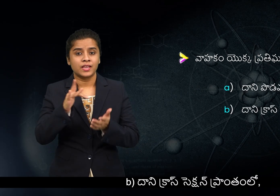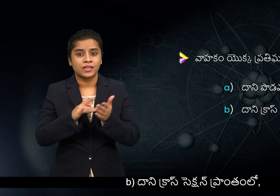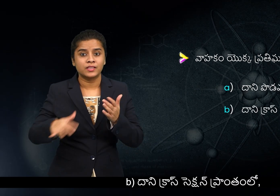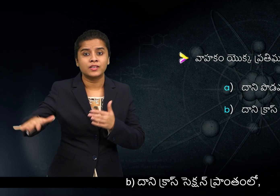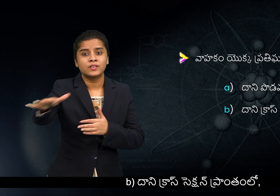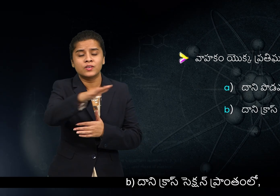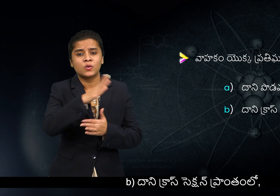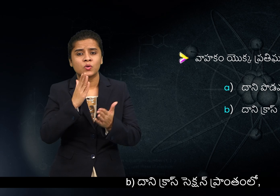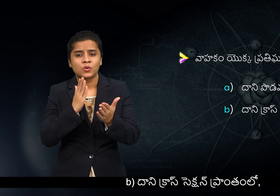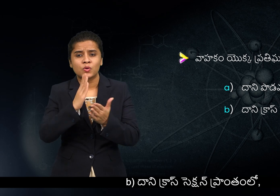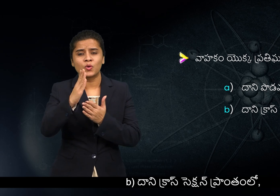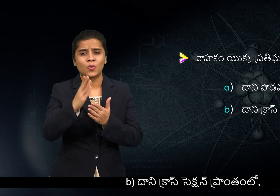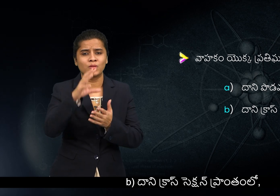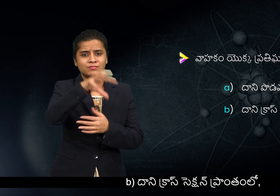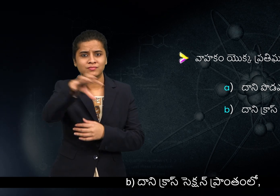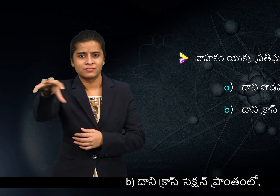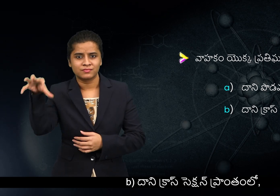దాని క్రాస్ సెక్షన్ ప్రాంతంలో,